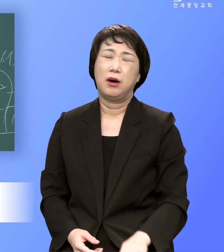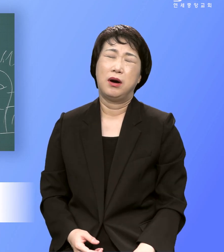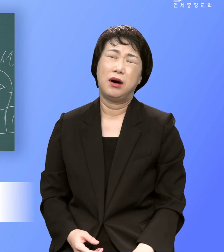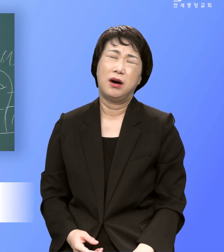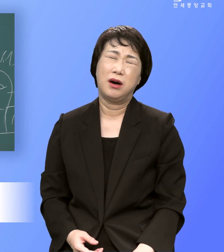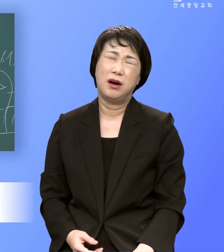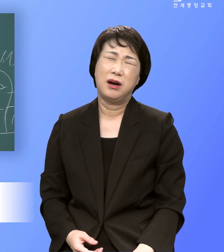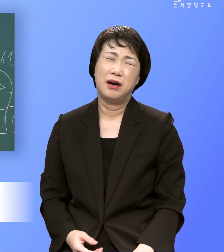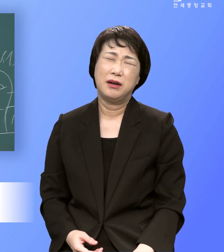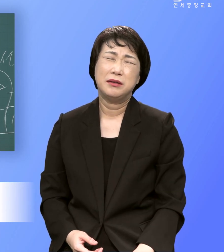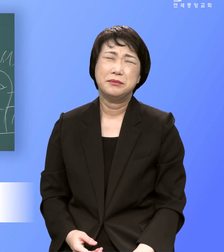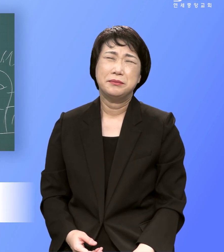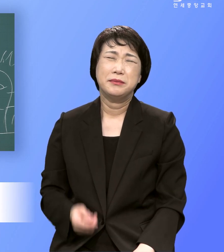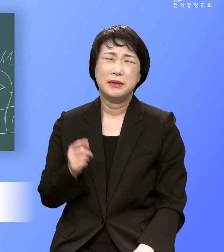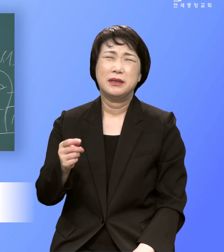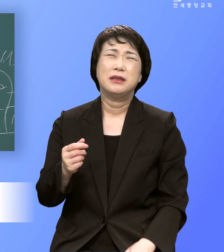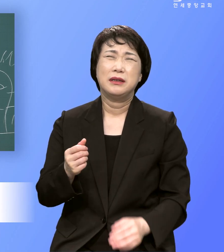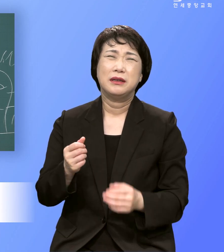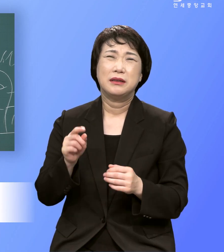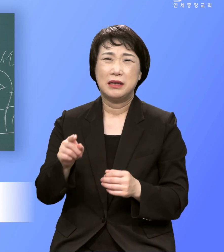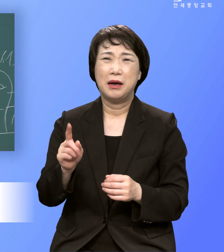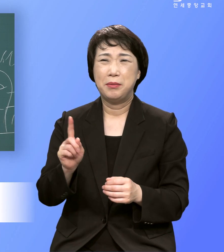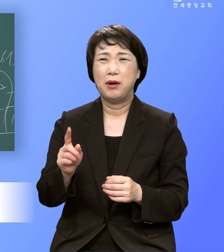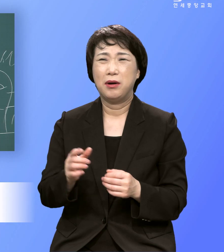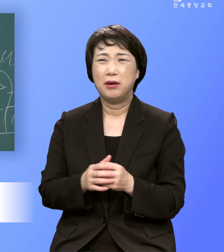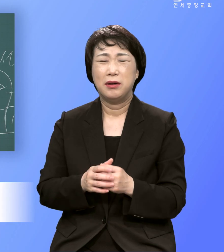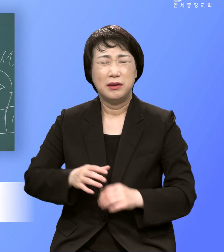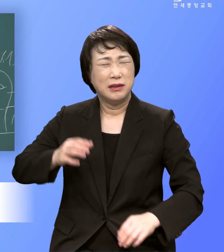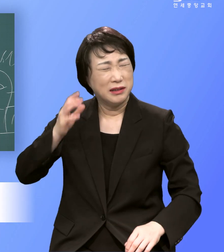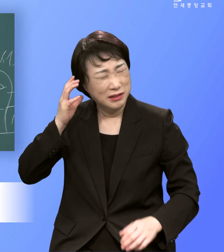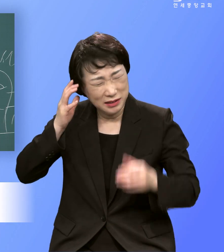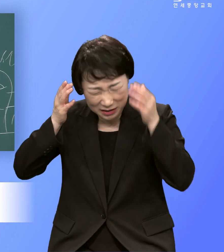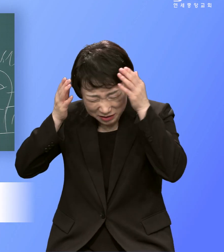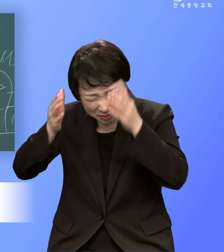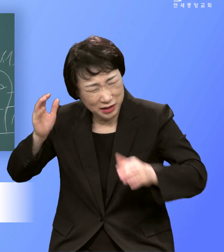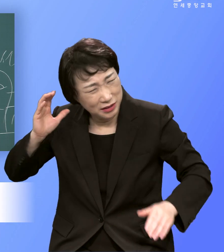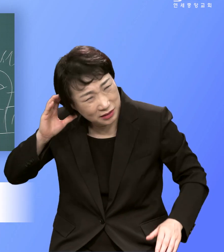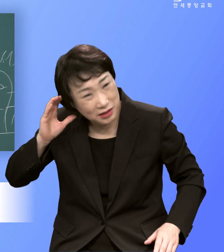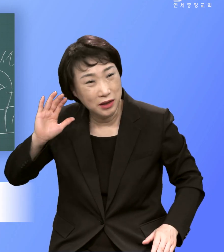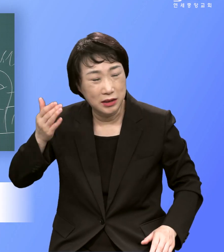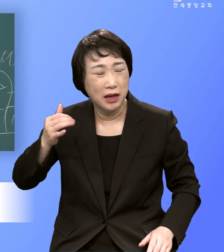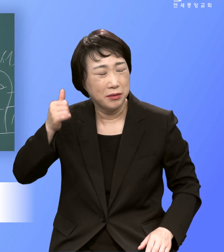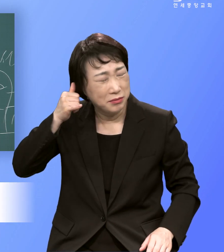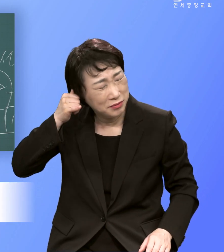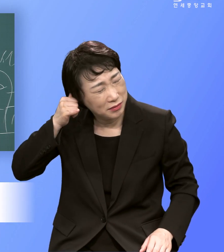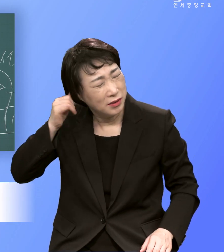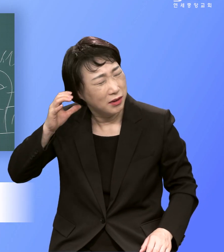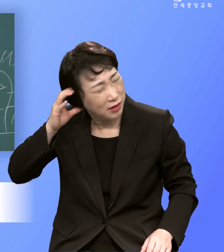아주 귀 기울여 겨우 들어야 들려. 목사님,